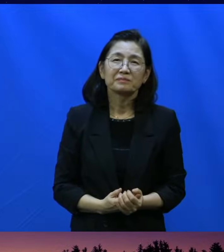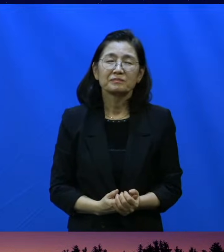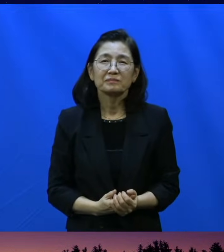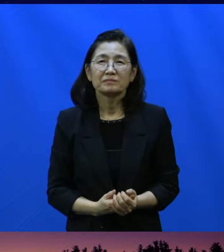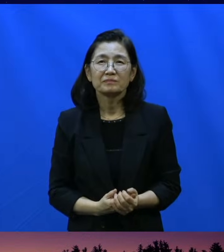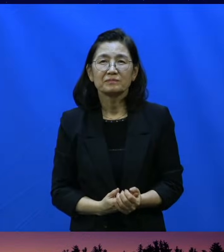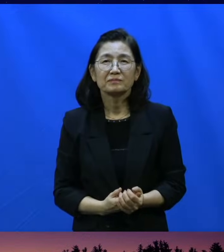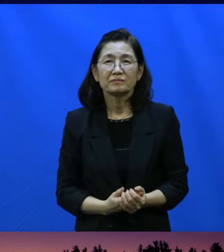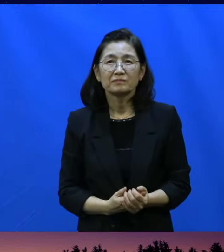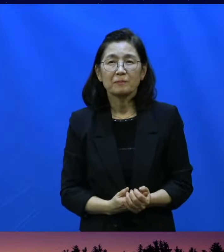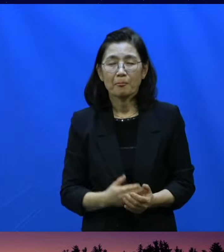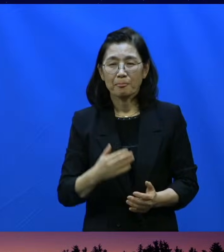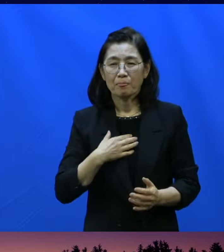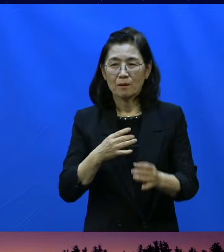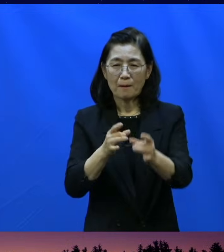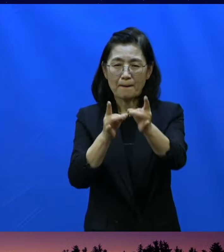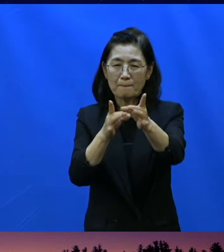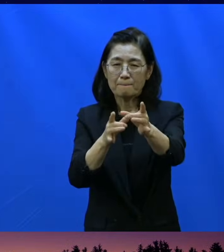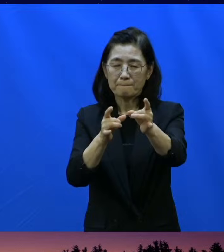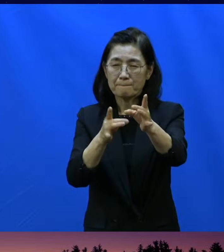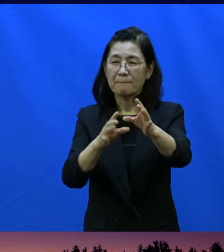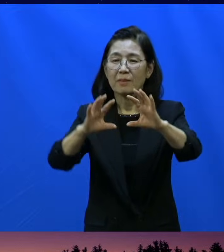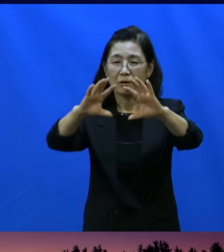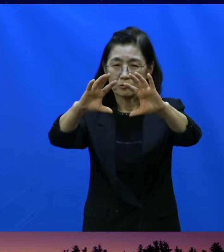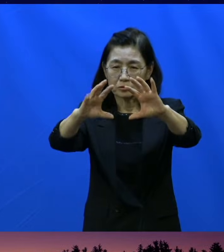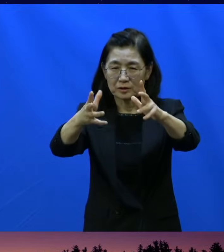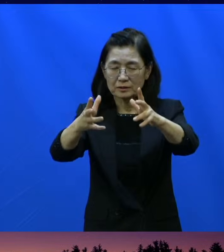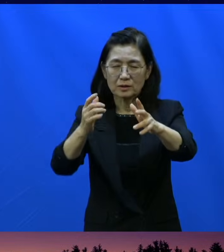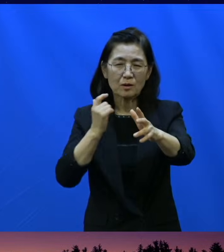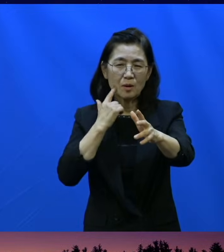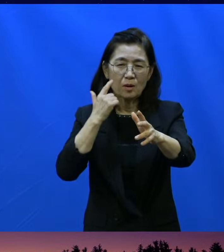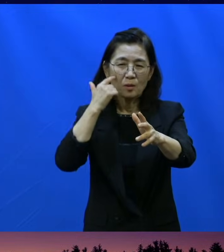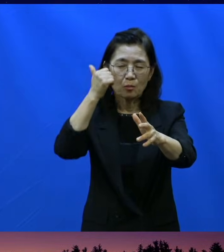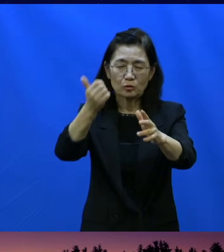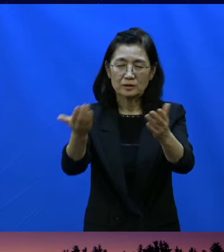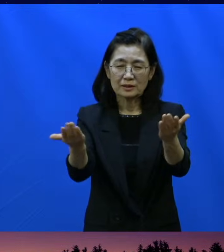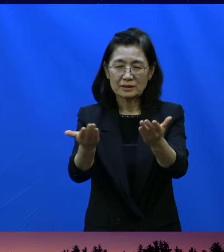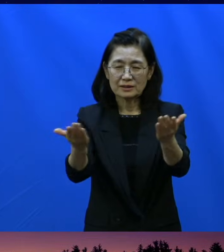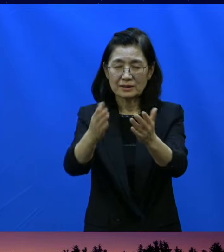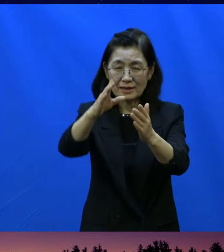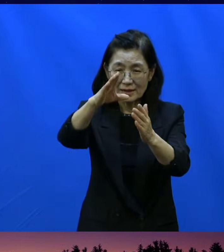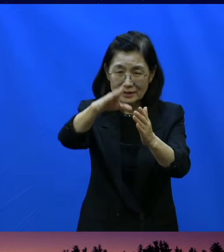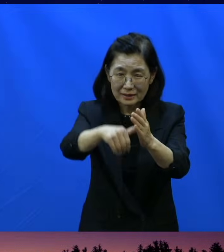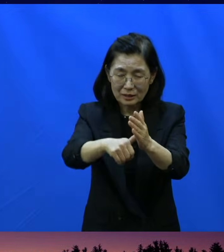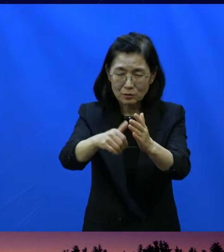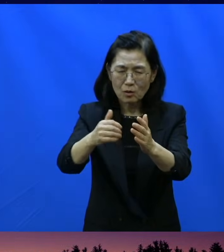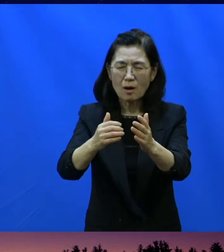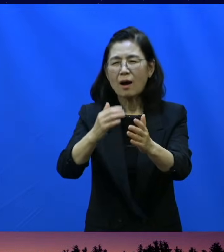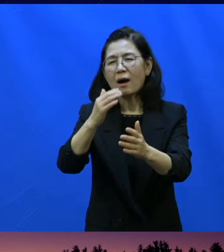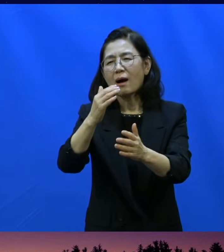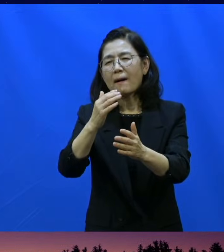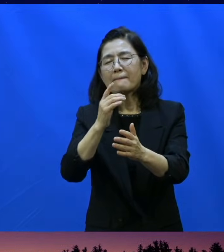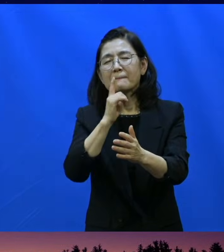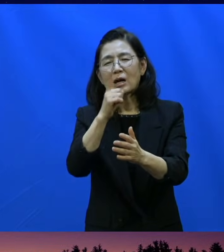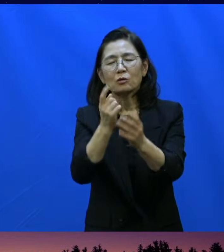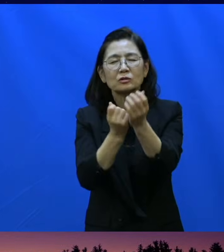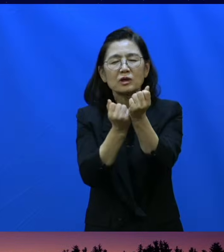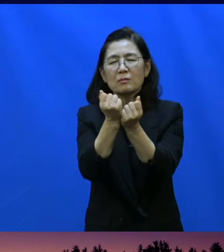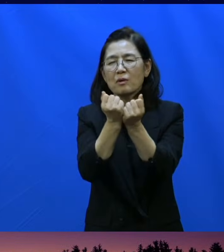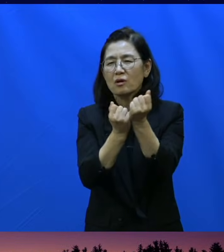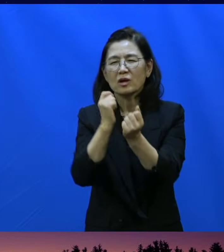하여튼 시드니에서도 목회할 때도 마찬가지고 하나님의 설명할 수 없는 일. 이 하나님이 아니면 설명이 안 되는